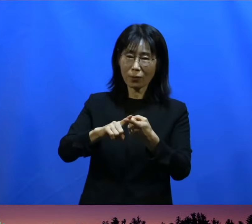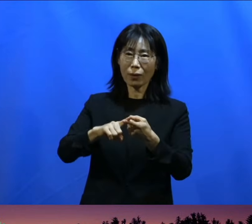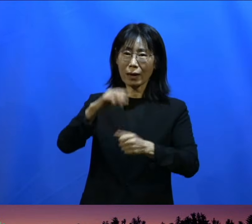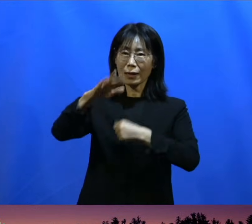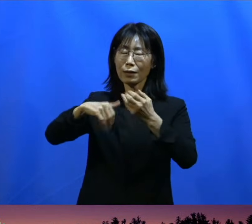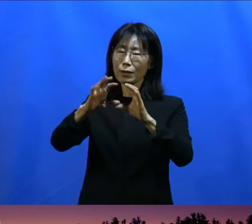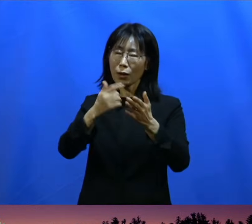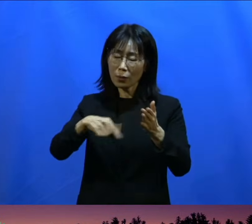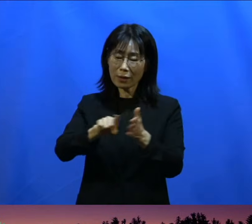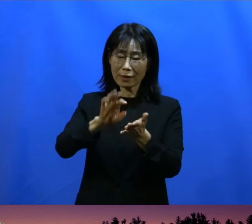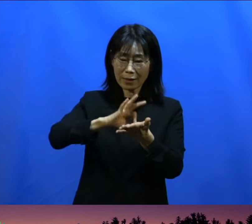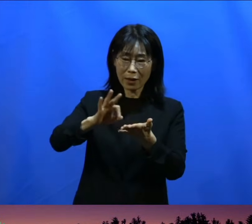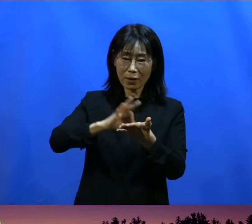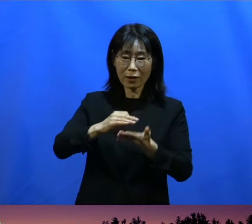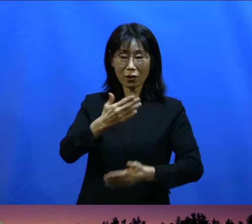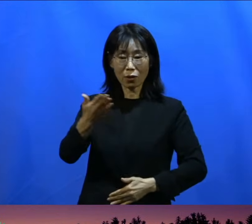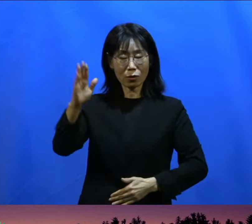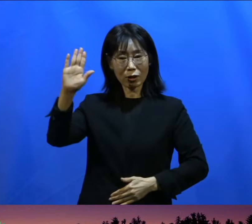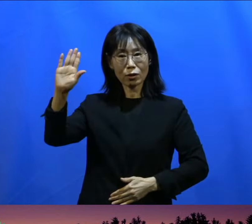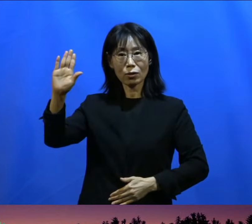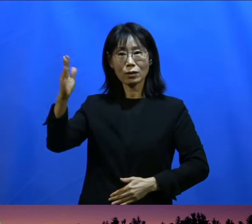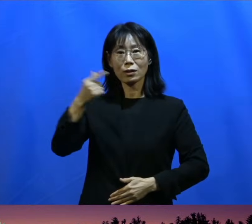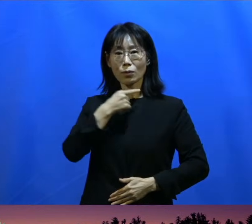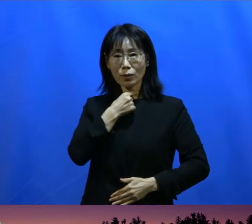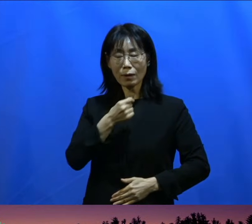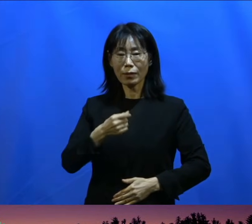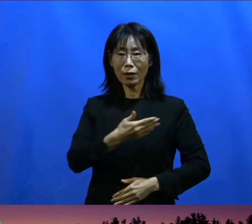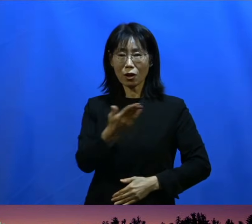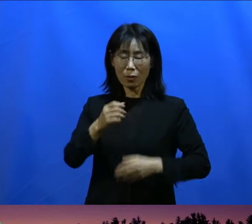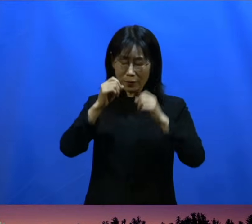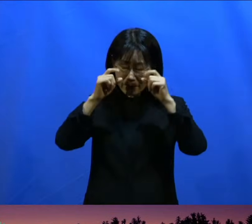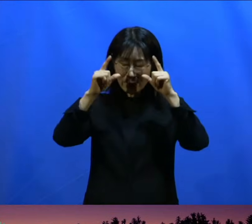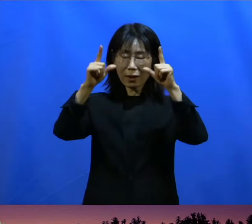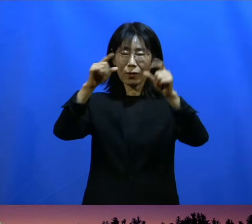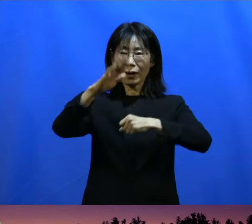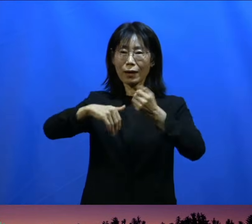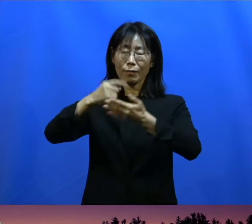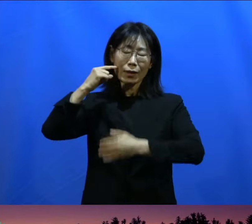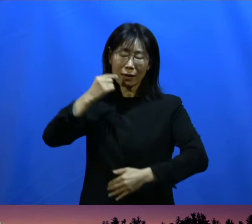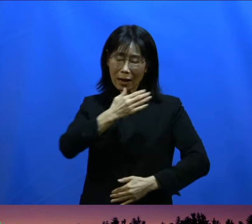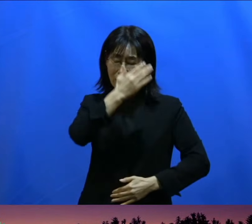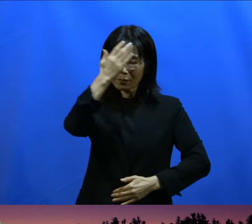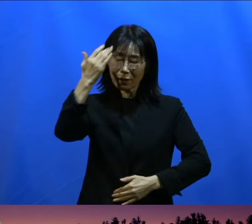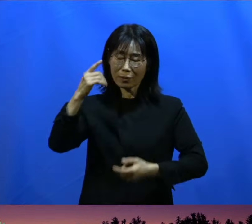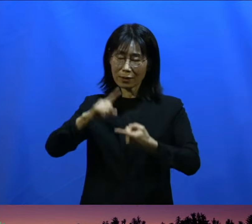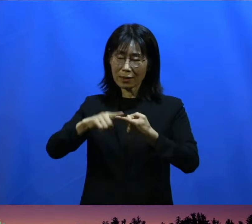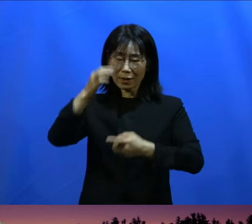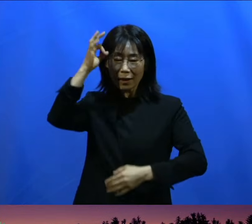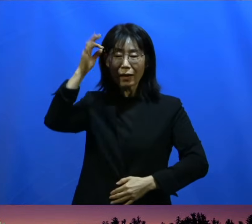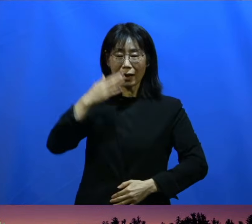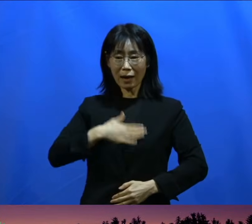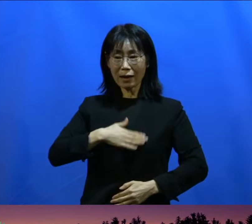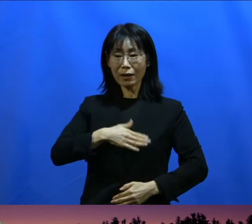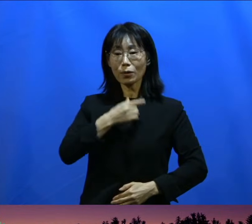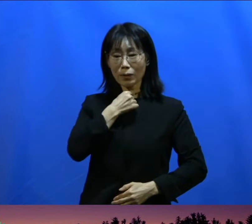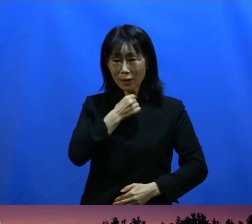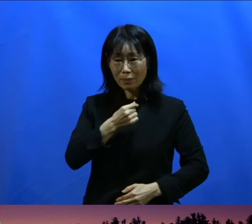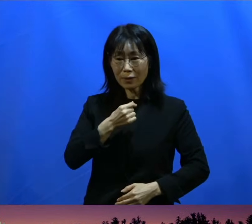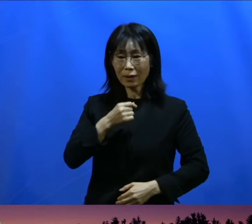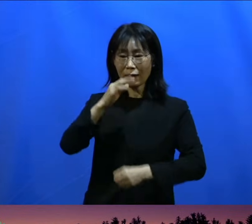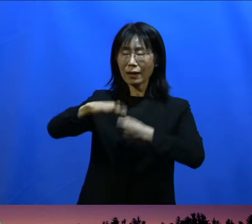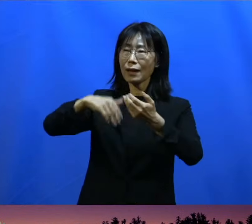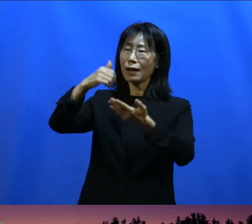쓰임받는 여러분들의 시기를 축원합니다. 그때 여러분들 눈이 열려요. 하나님의 아름다우심이 무엇인지, 그리고 내가 하나님 앞에